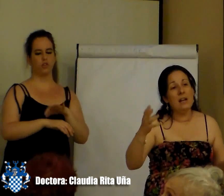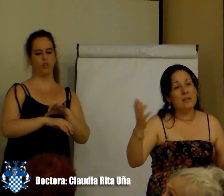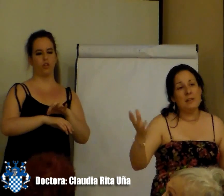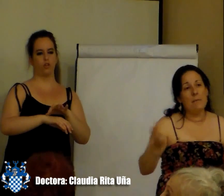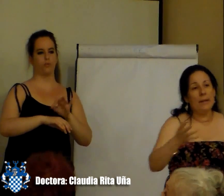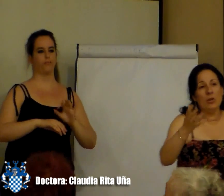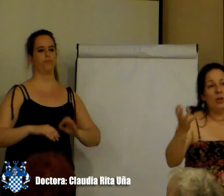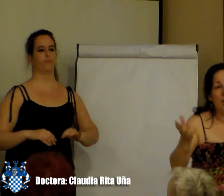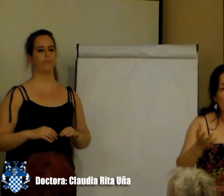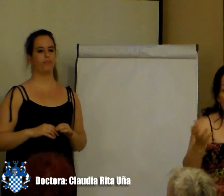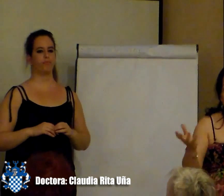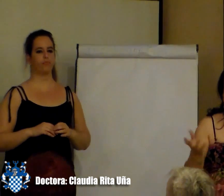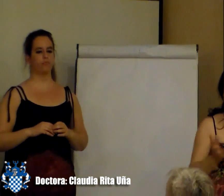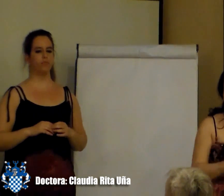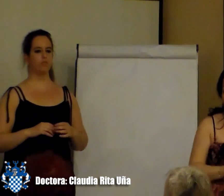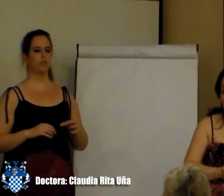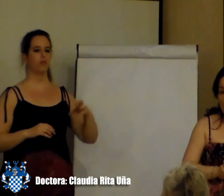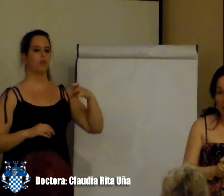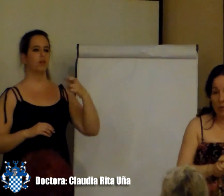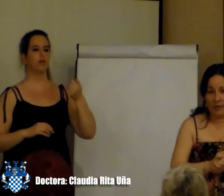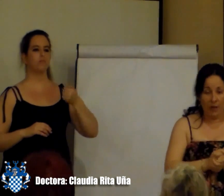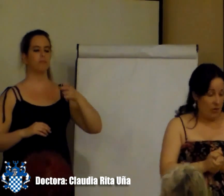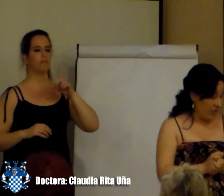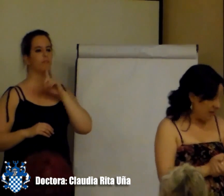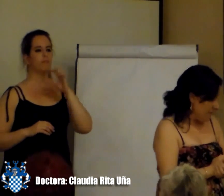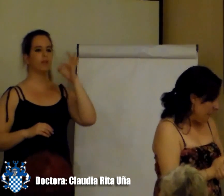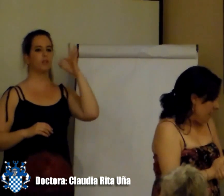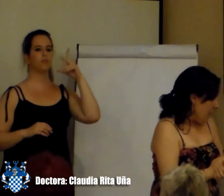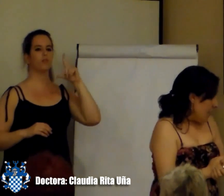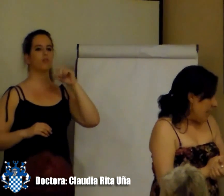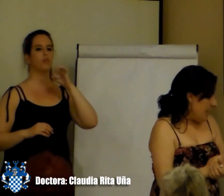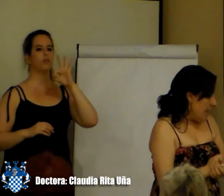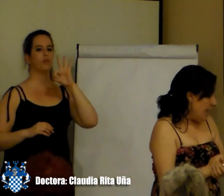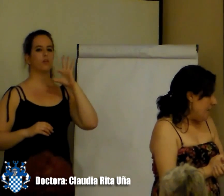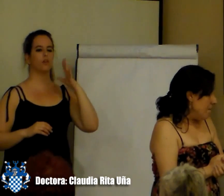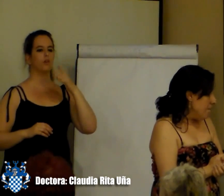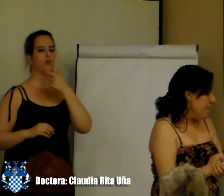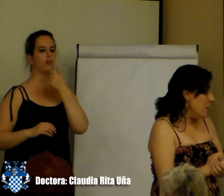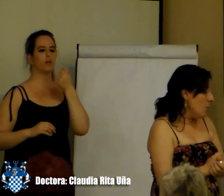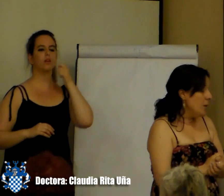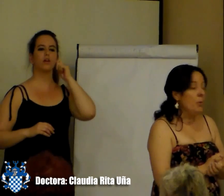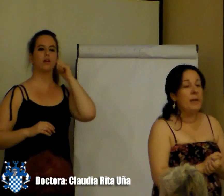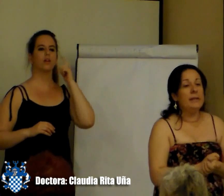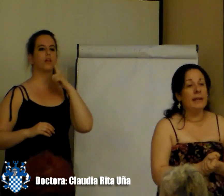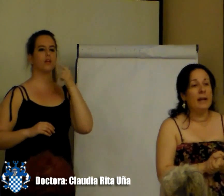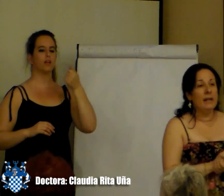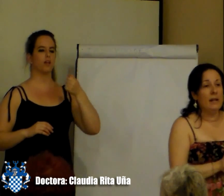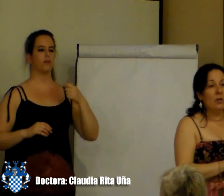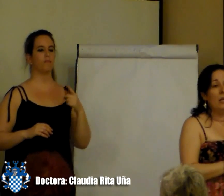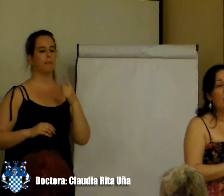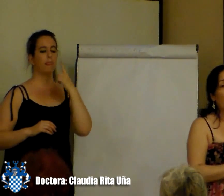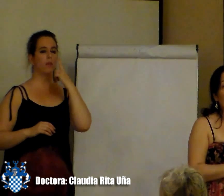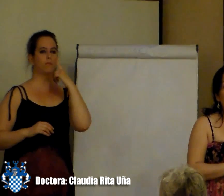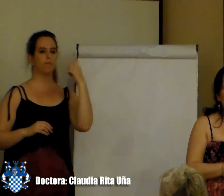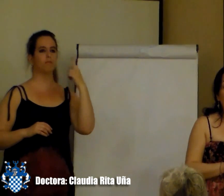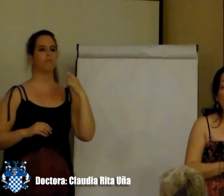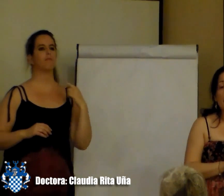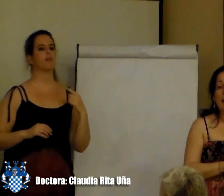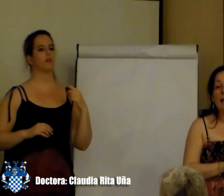la A final es patología o entidad que provoca todas estas cosas. En 1990, el